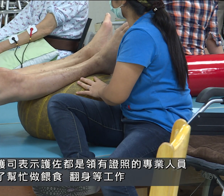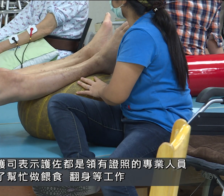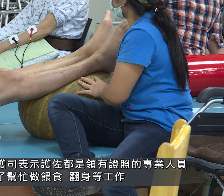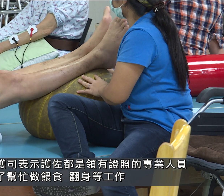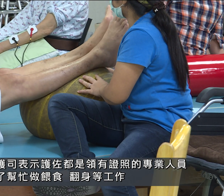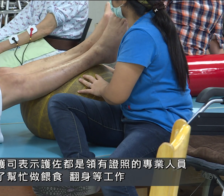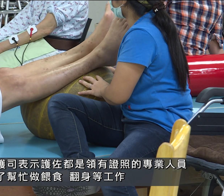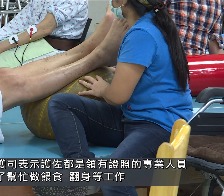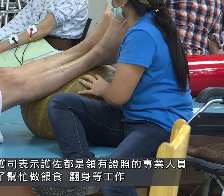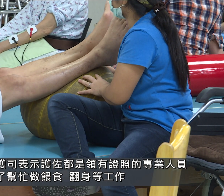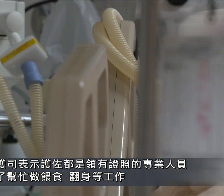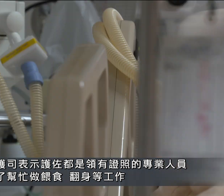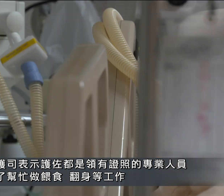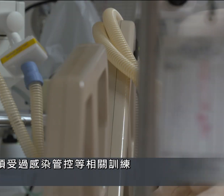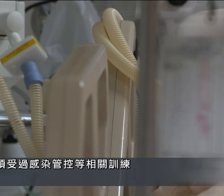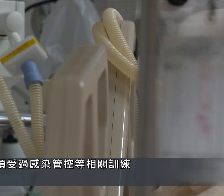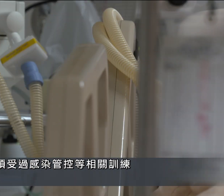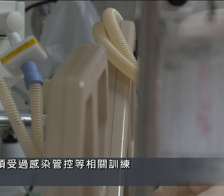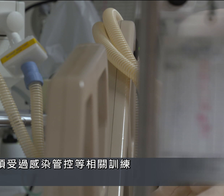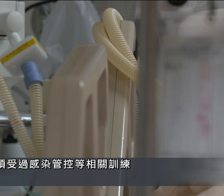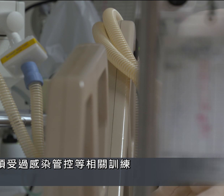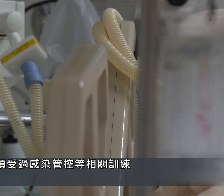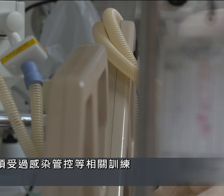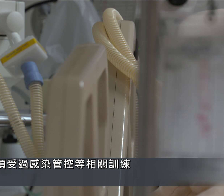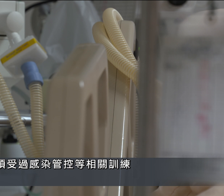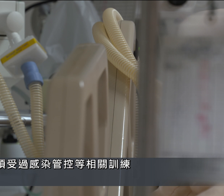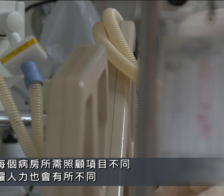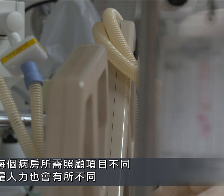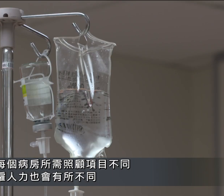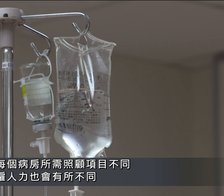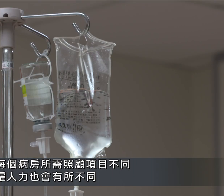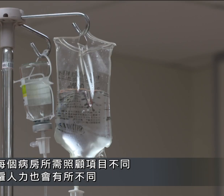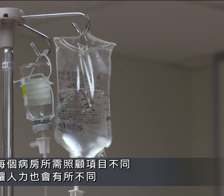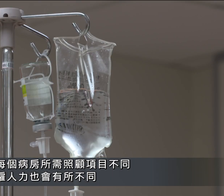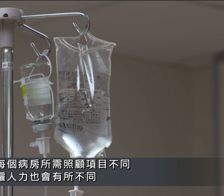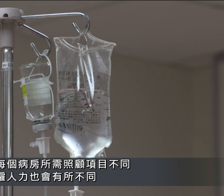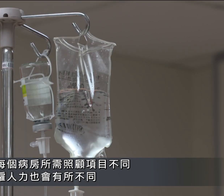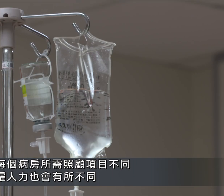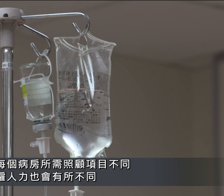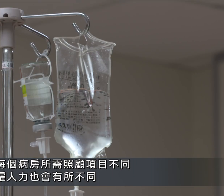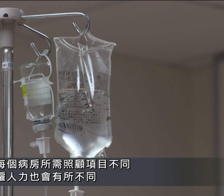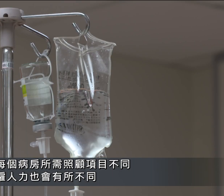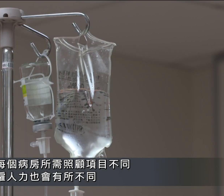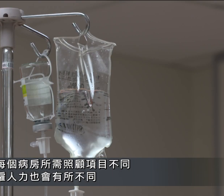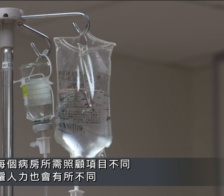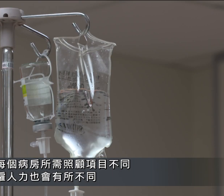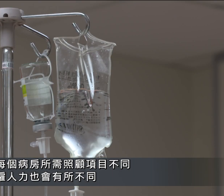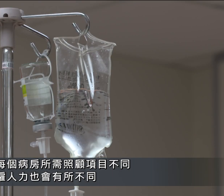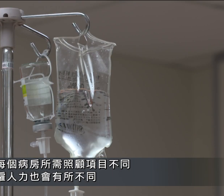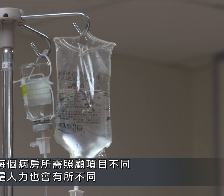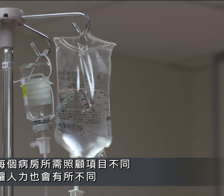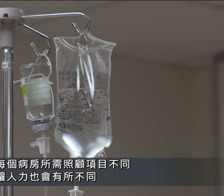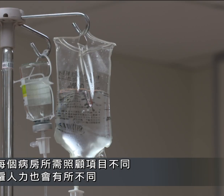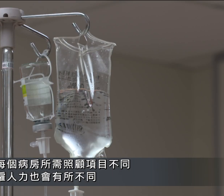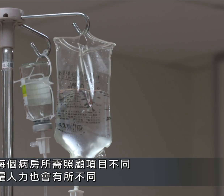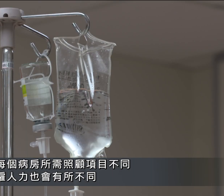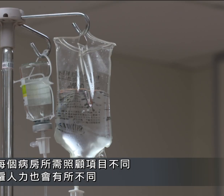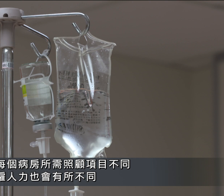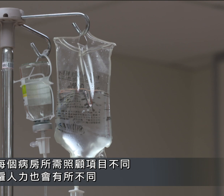翻身等工作，还需受过感染管控等相关训练。但是每个病房所需照顾项目不同，聘雇人力也会有所不